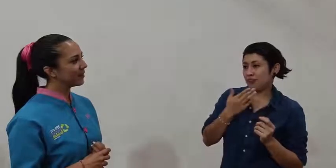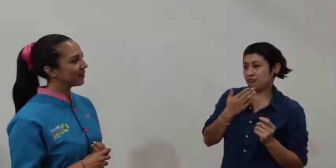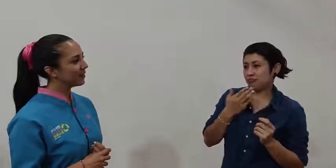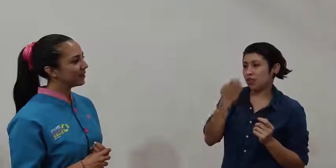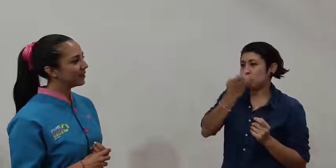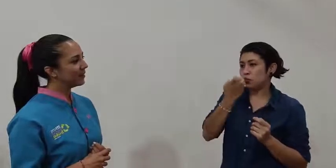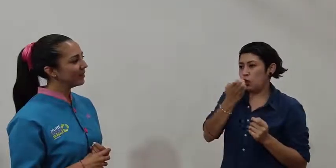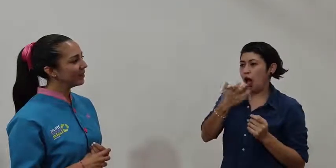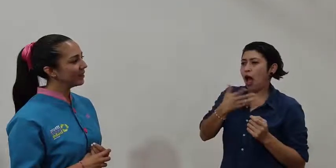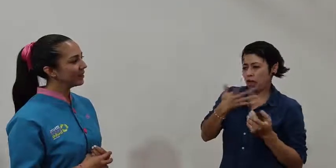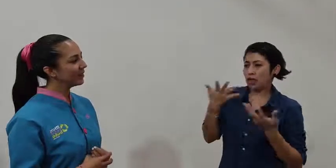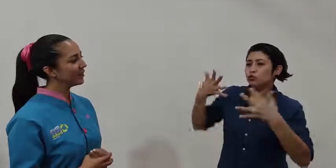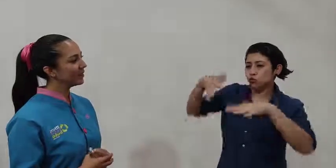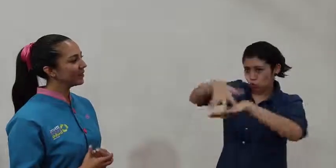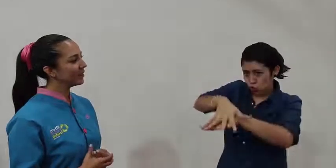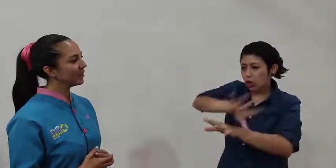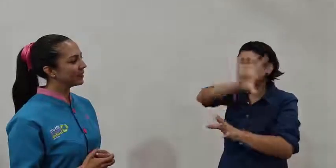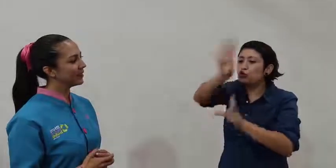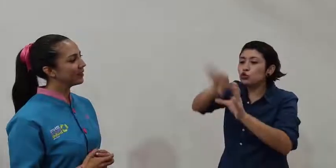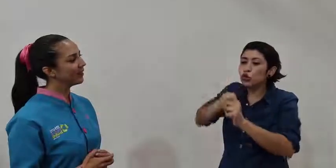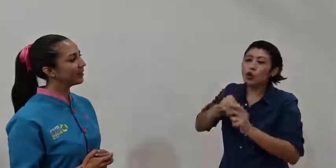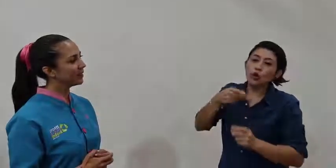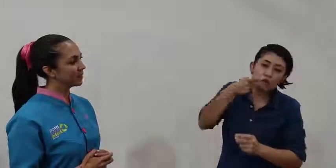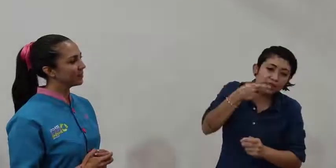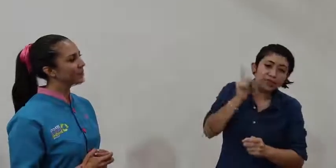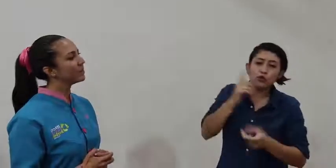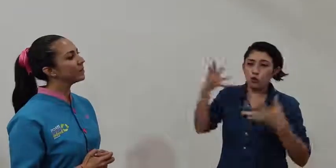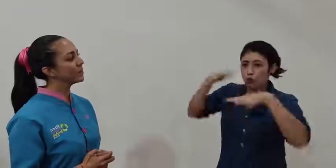Bueno, en mi escuela